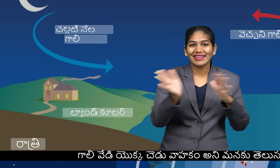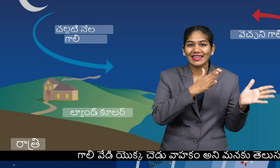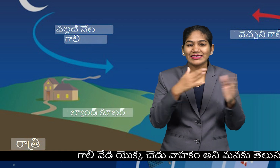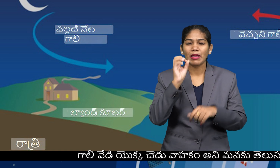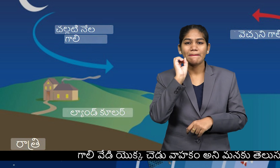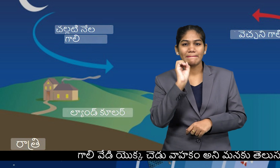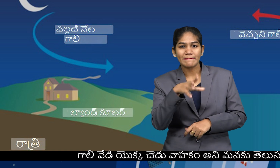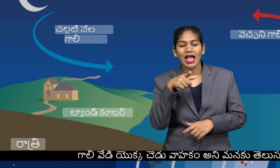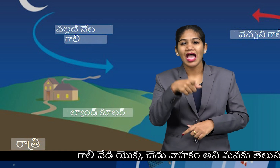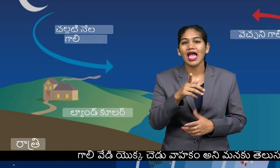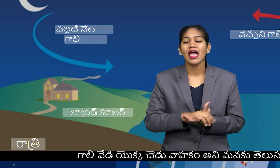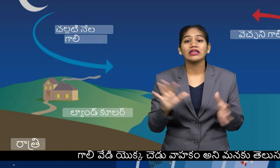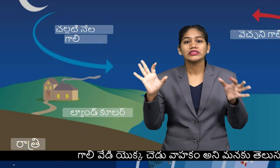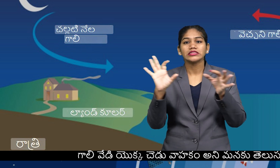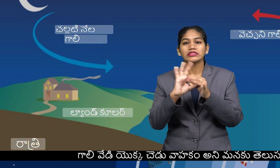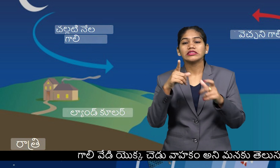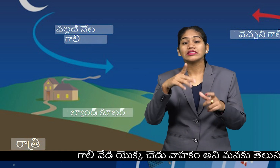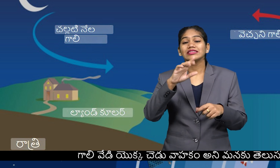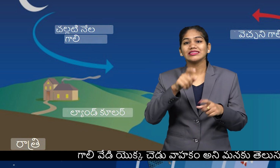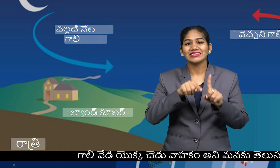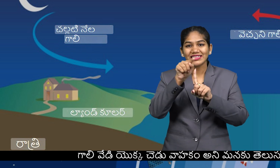అని మనకు తెలుసు.